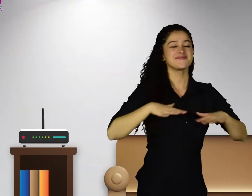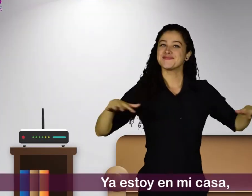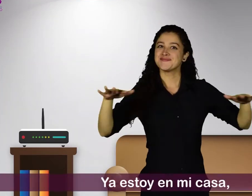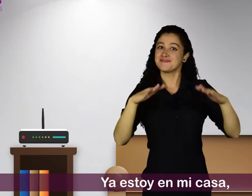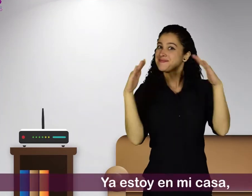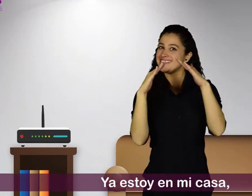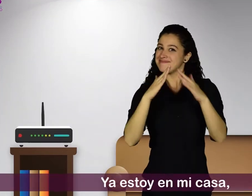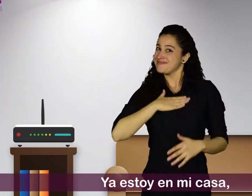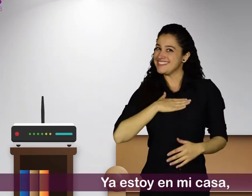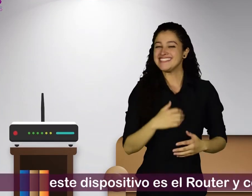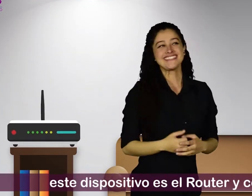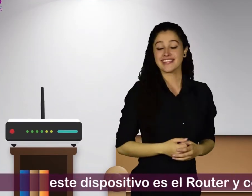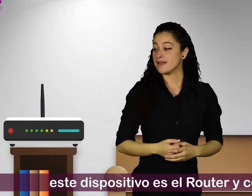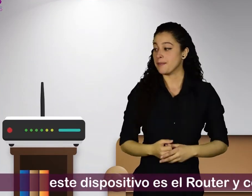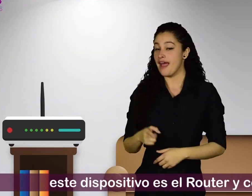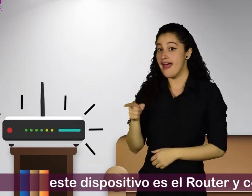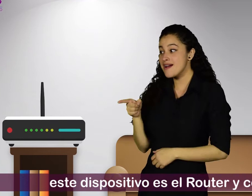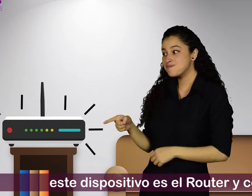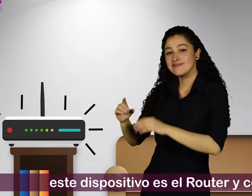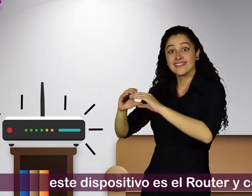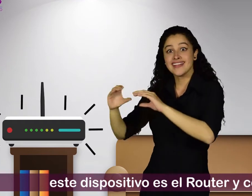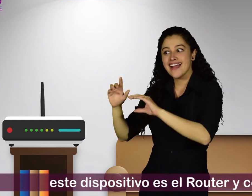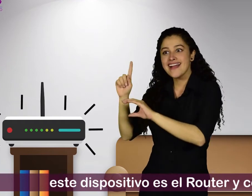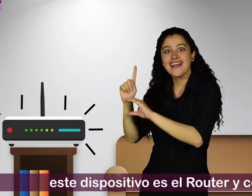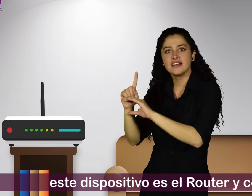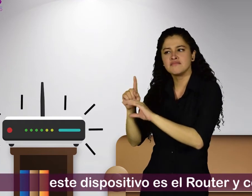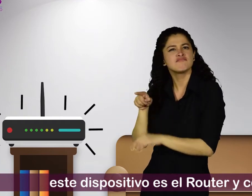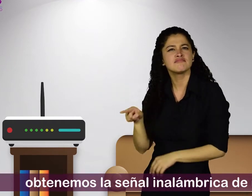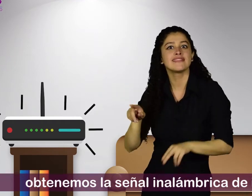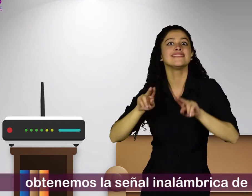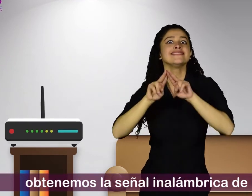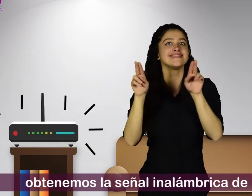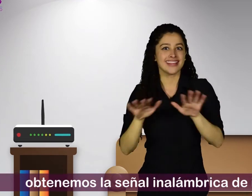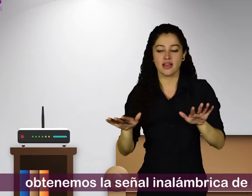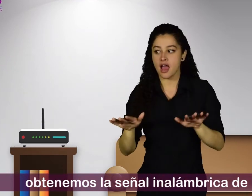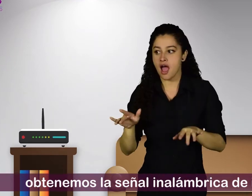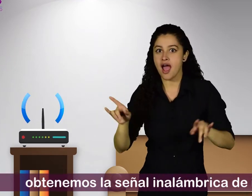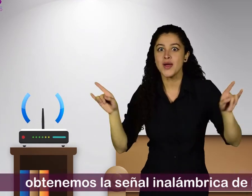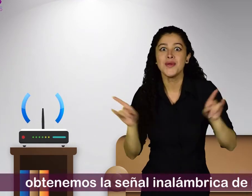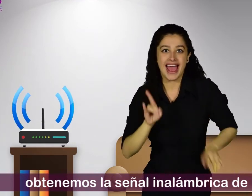Ya estoy en mi casa. Este dispositivo es el router y con él obtenemos la señal inalámbrica de internet.